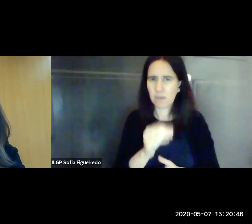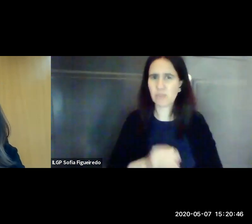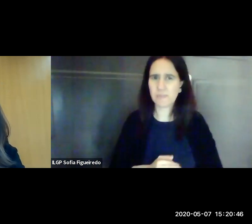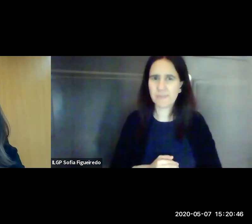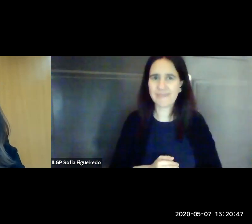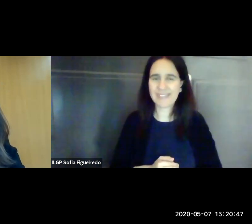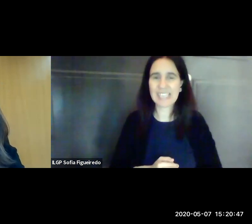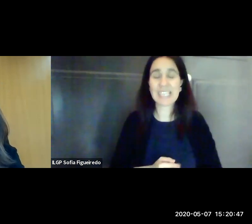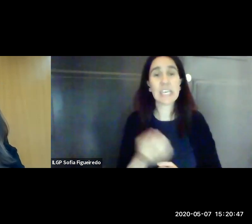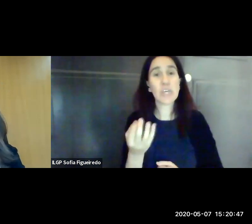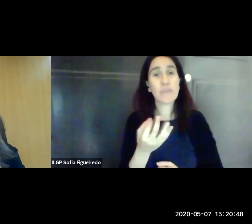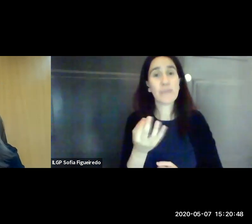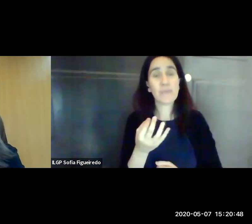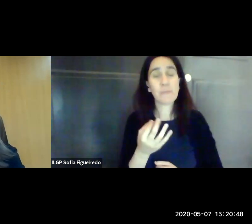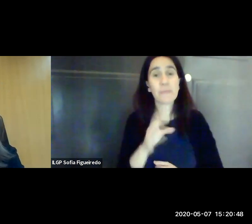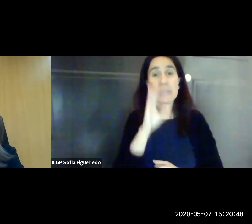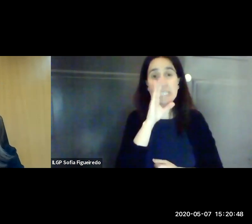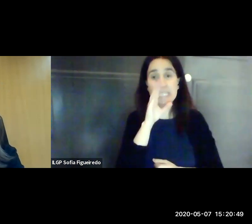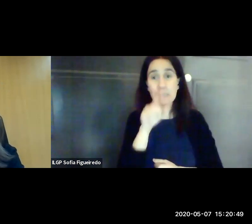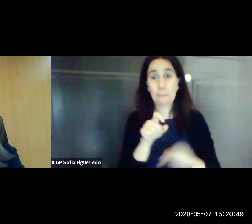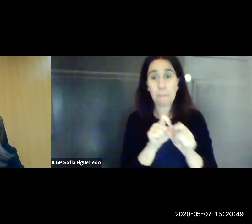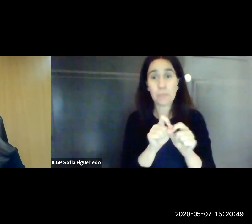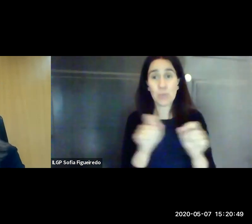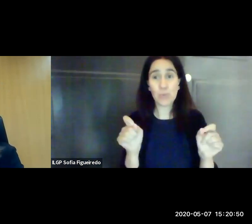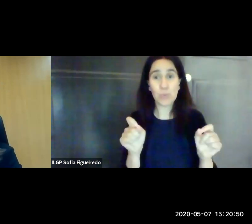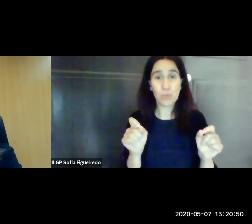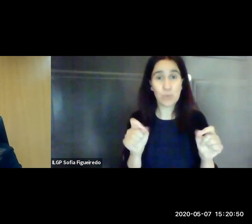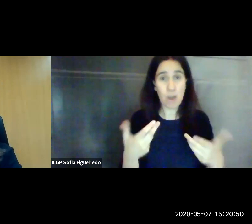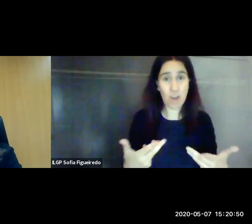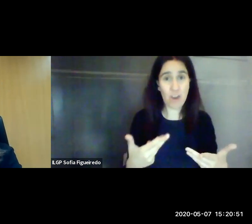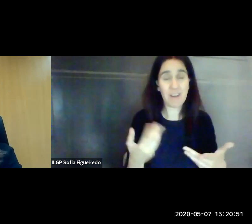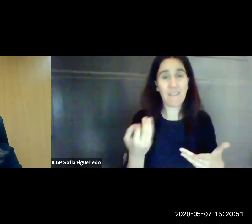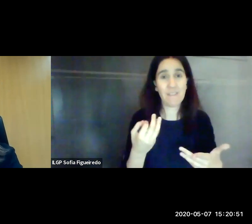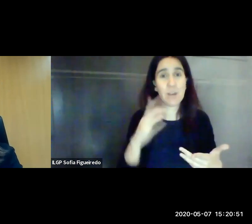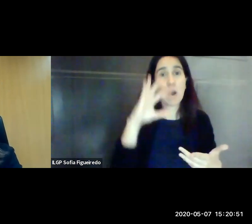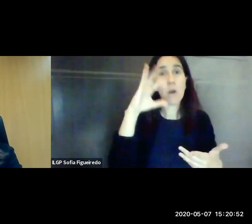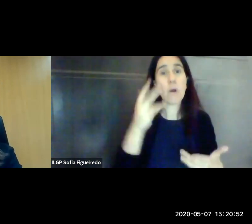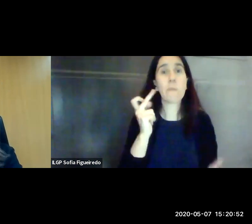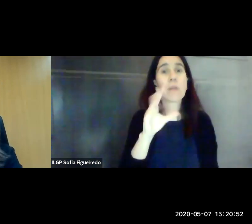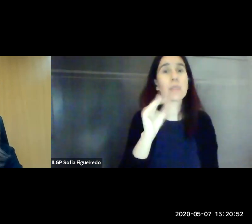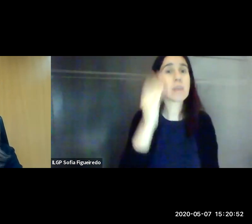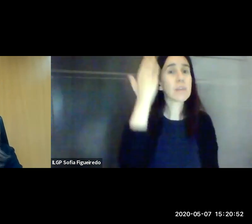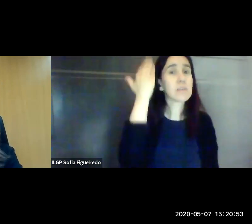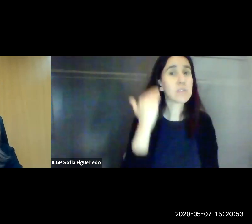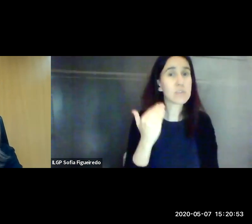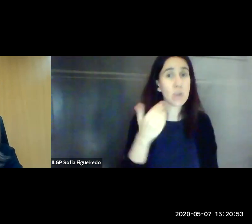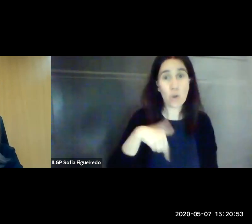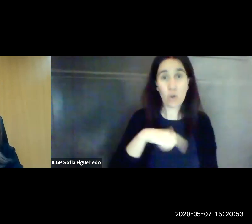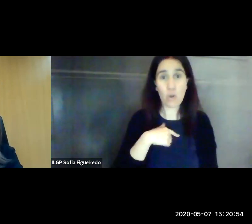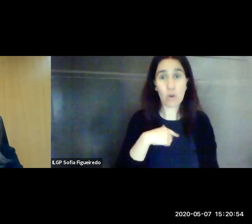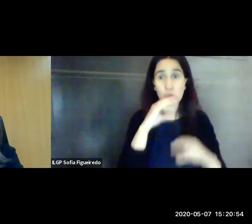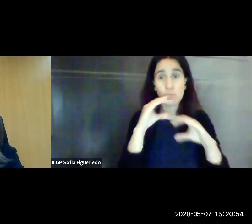Aliás, se este período que nós estamos a passar ocorresse se calhar há 10 anos atrás, nós em termos de comunicação teríamos muito